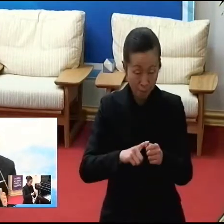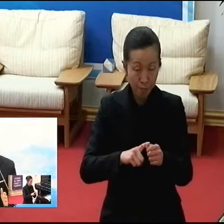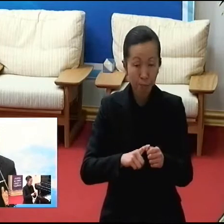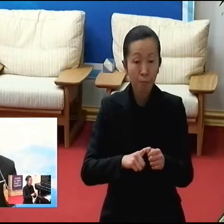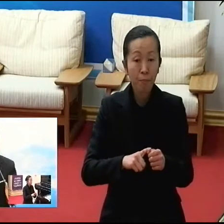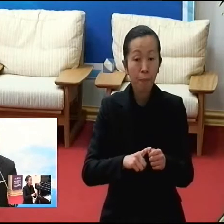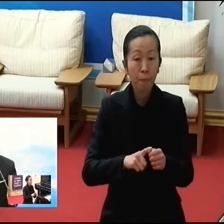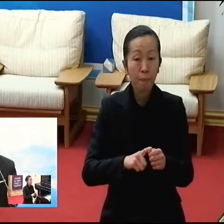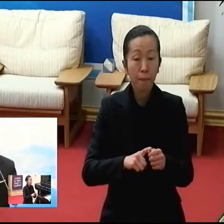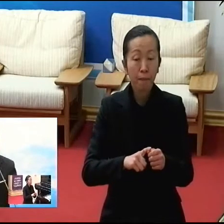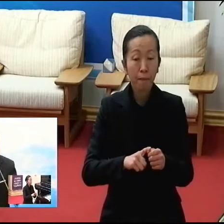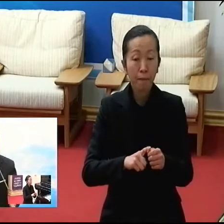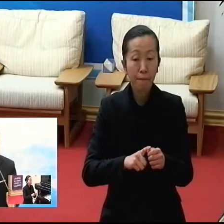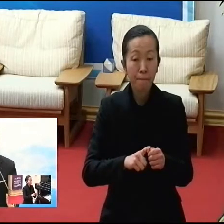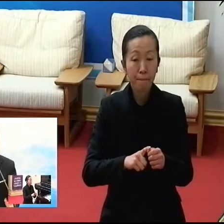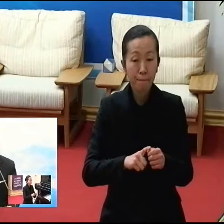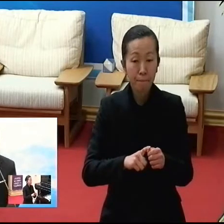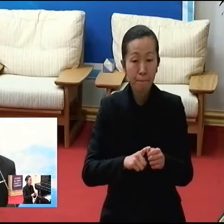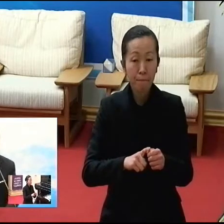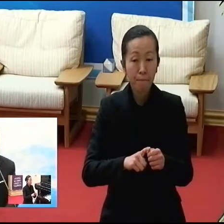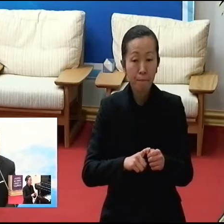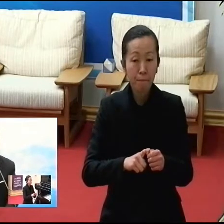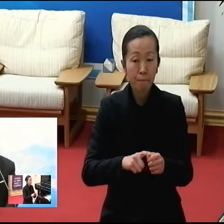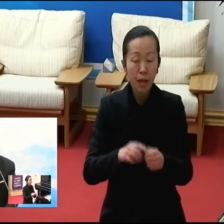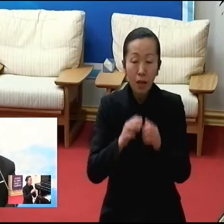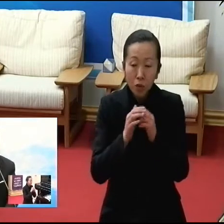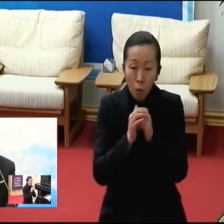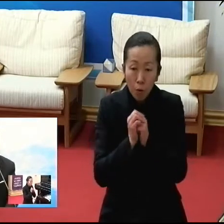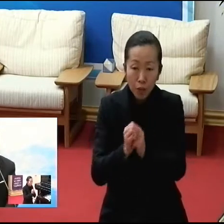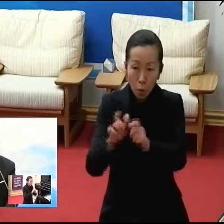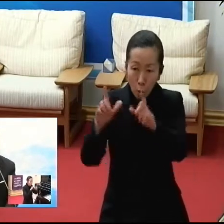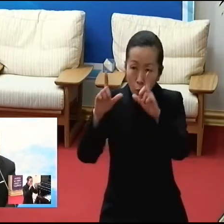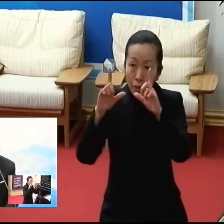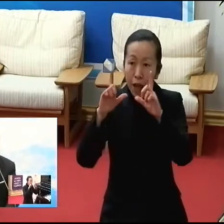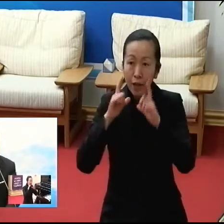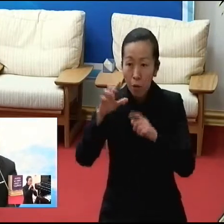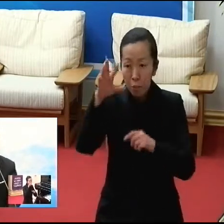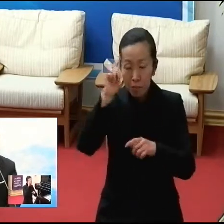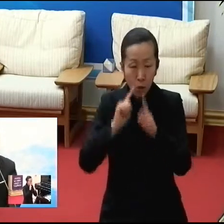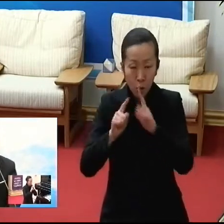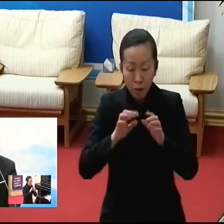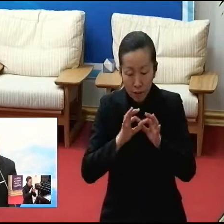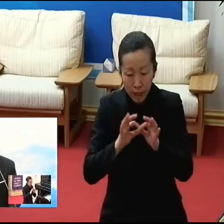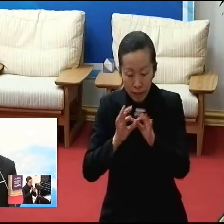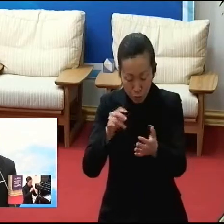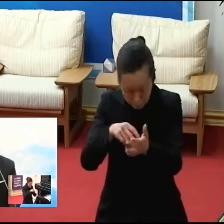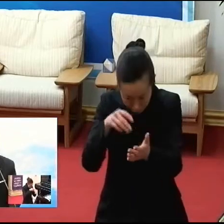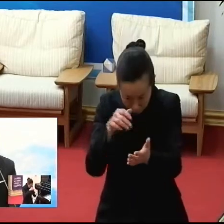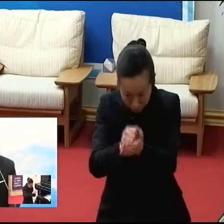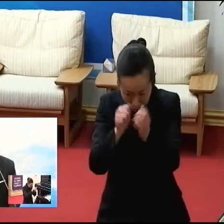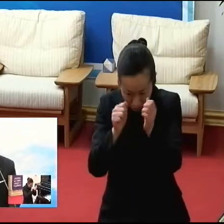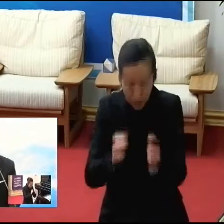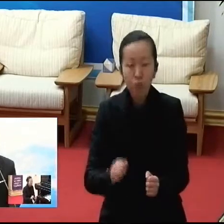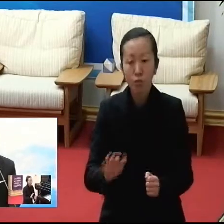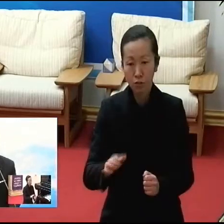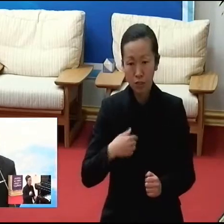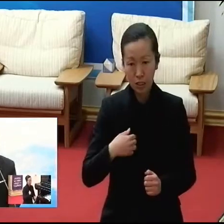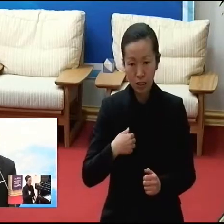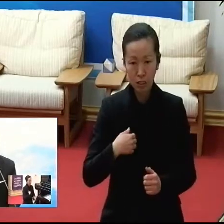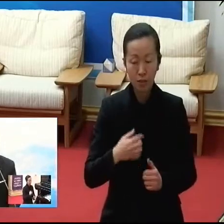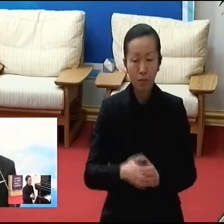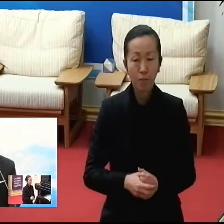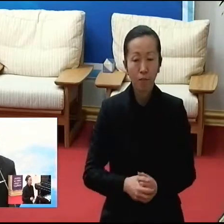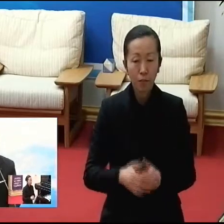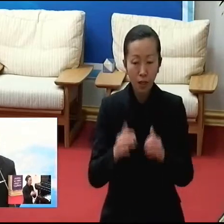기도 응답의 요절을 계속 찾아내고 있습니다. 祈りの答えの御言葉を継続見つけています。 하나님의 말씀은